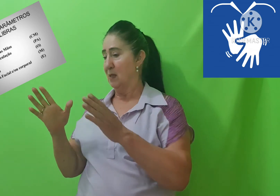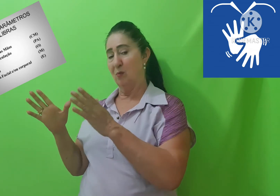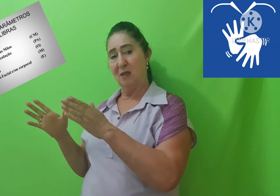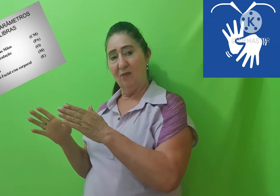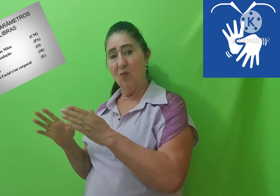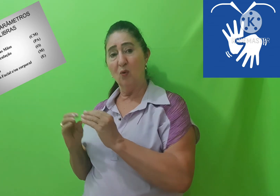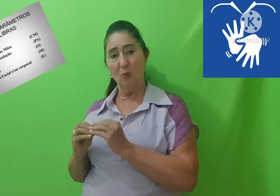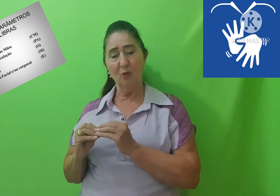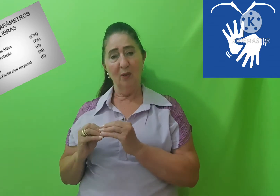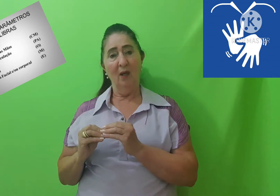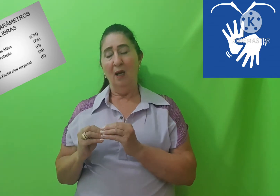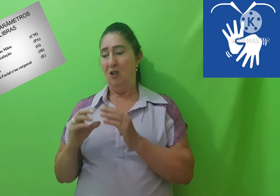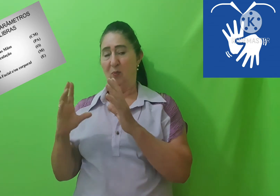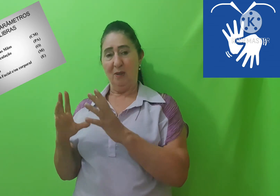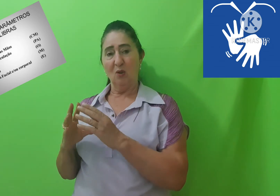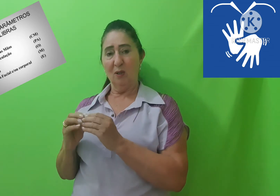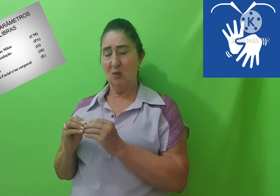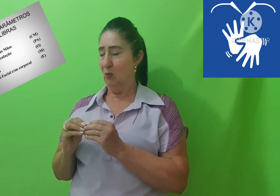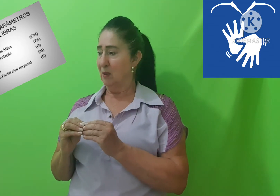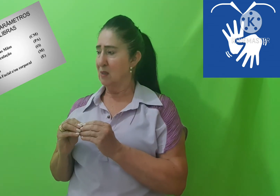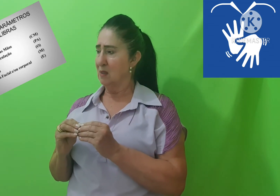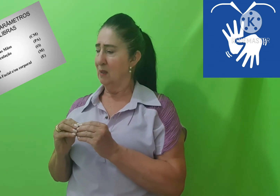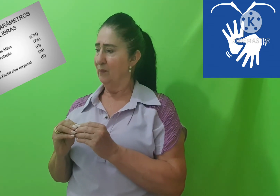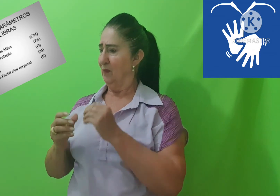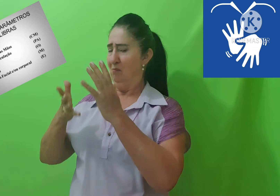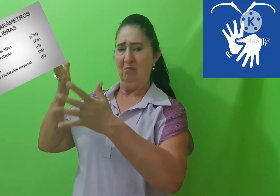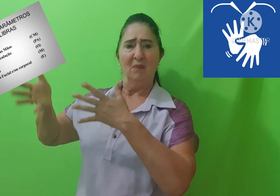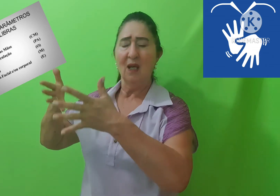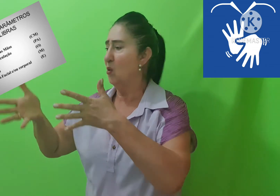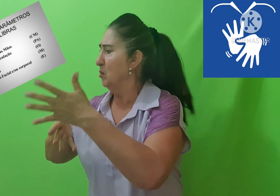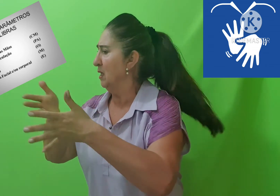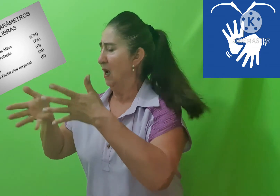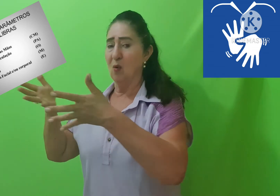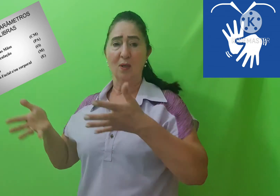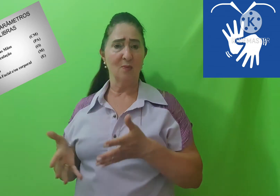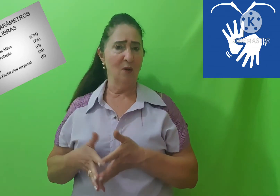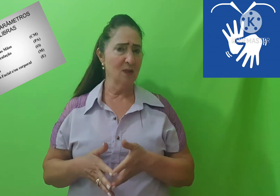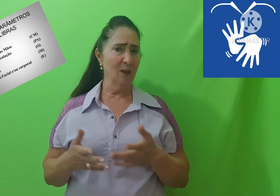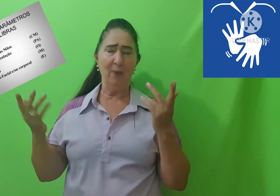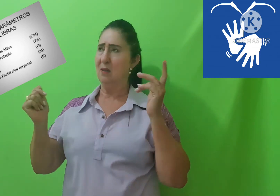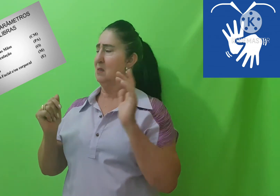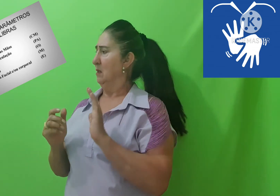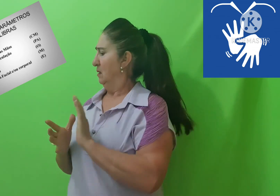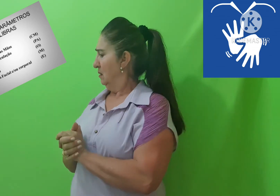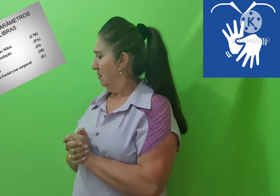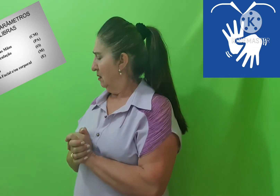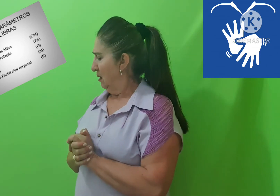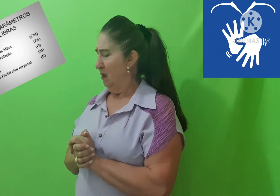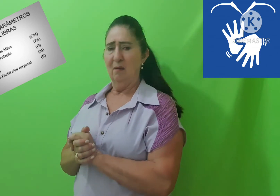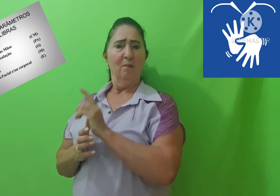a observar um grupo de pessoas surdas e a comunicar com as mãos, ele pensa,